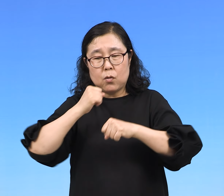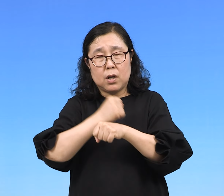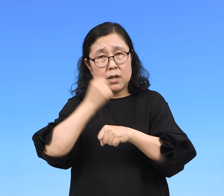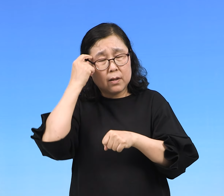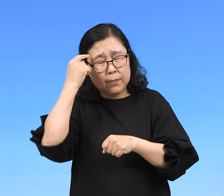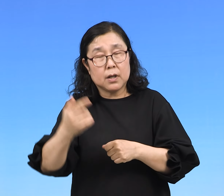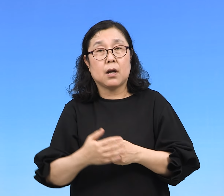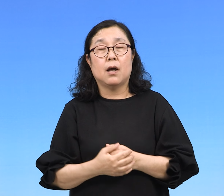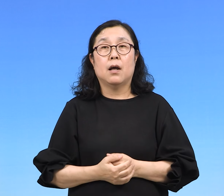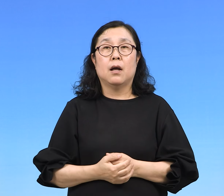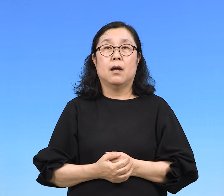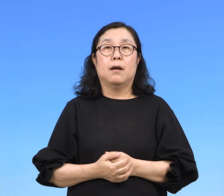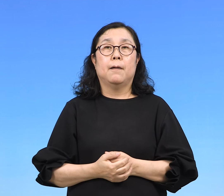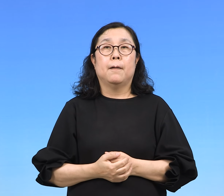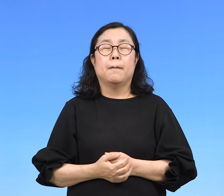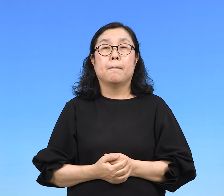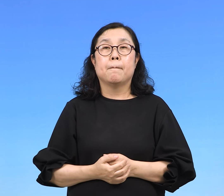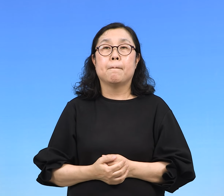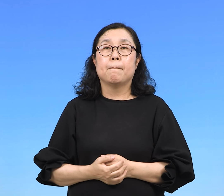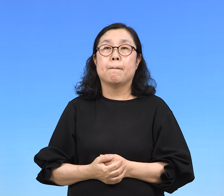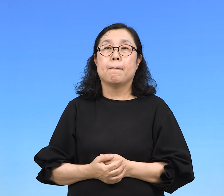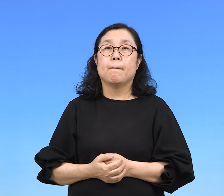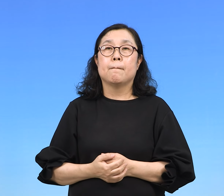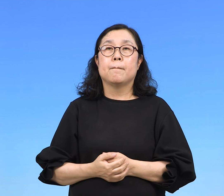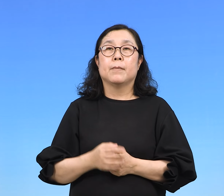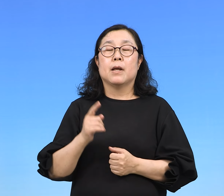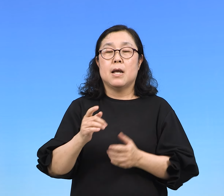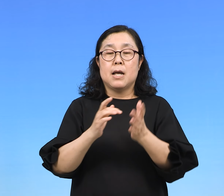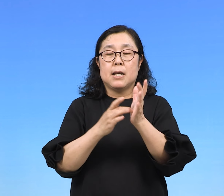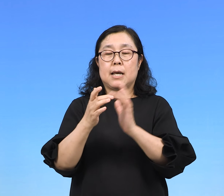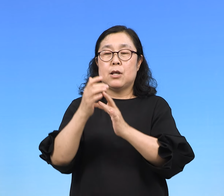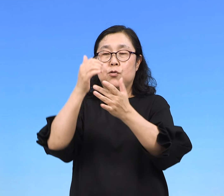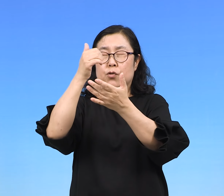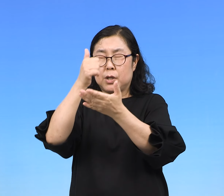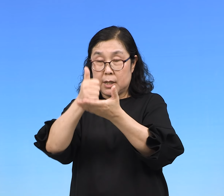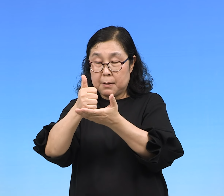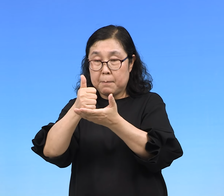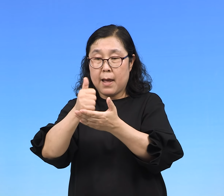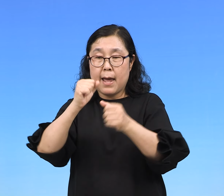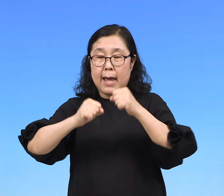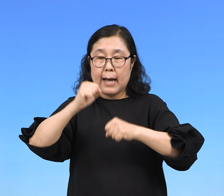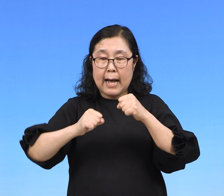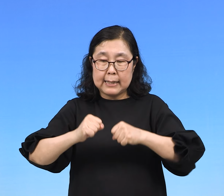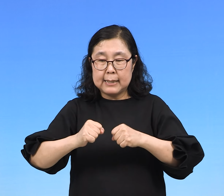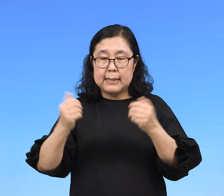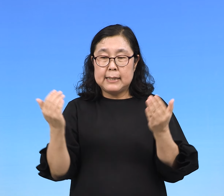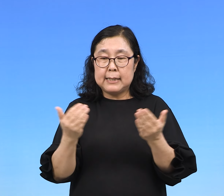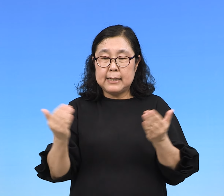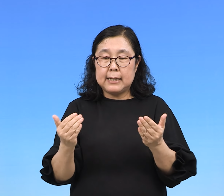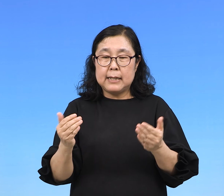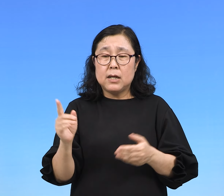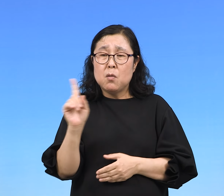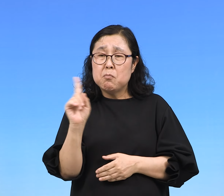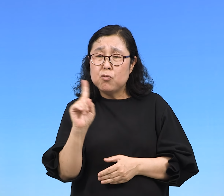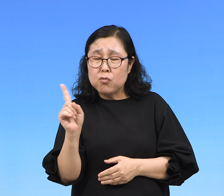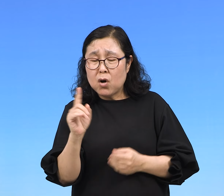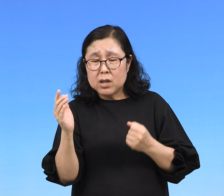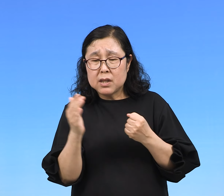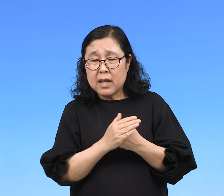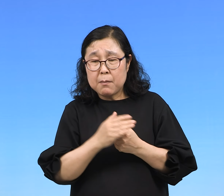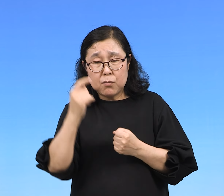됐습니까? 세상이 2절에서 이 사람이 받은 지혜와 그 손으로 이루어지는 권능이 어찌 됨이냐, 이 놀라운